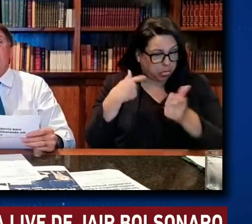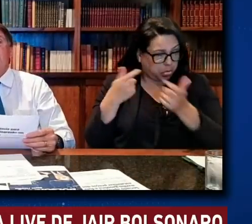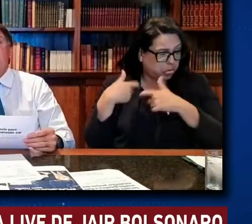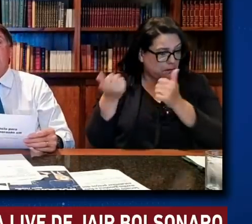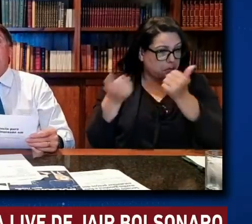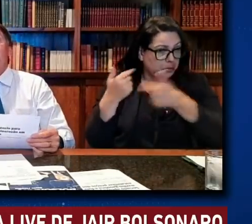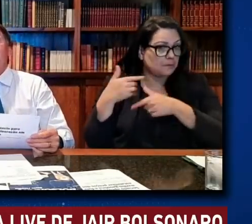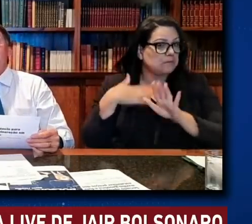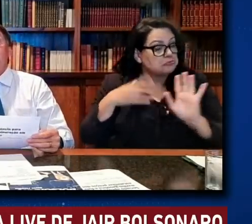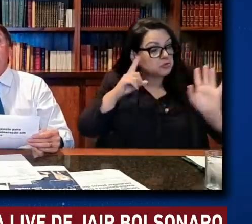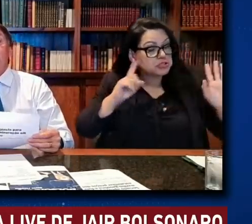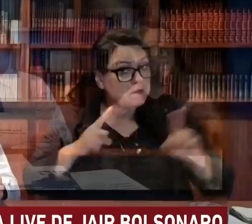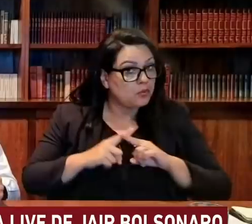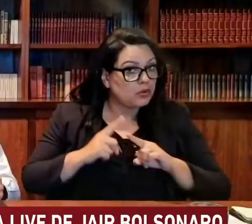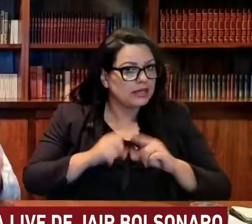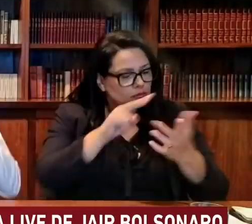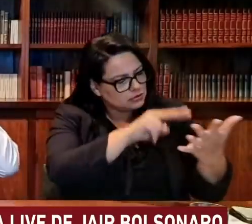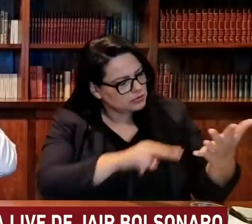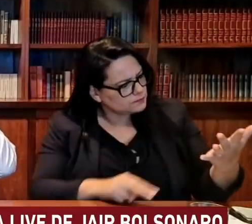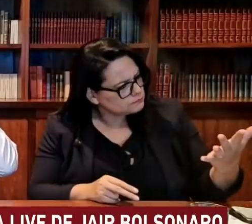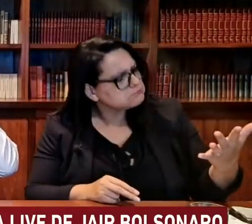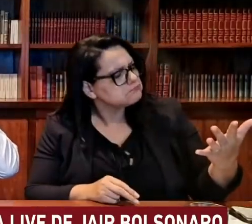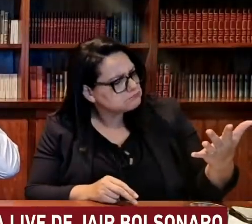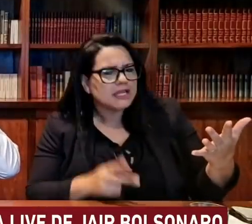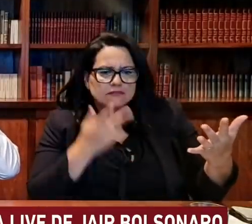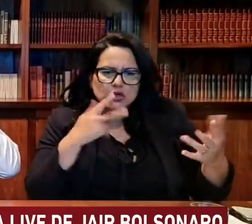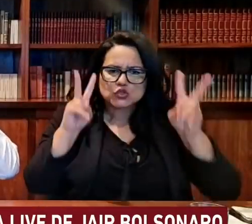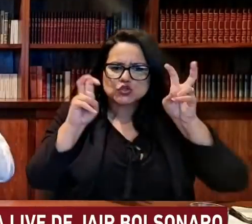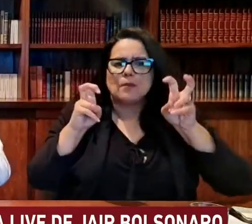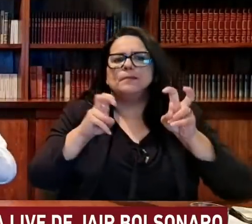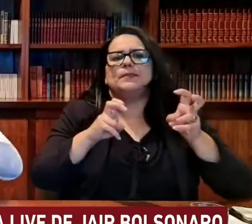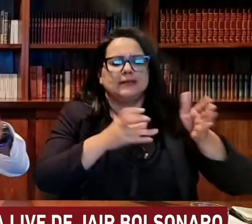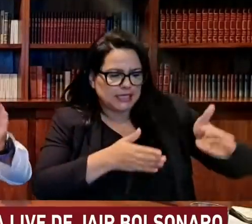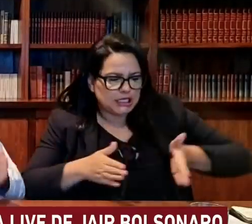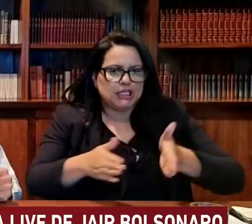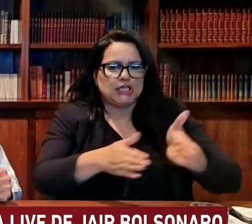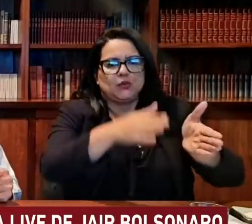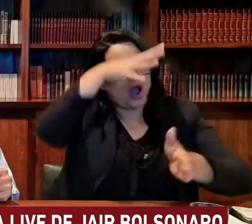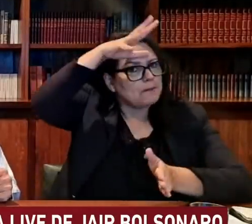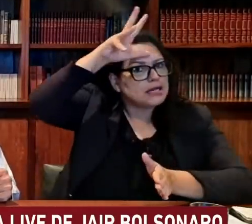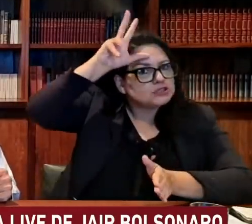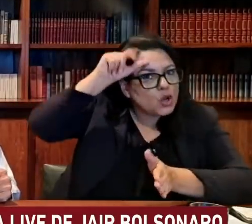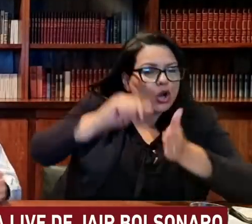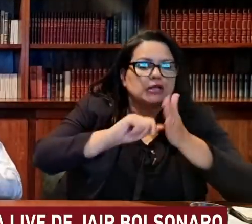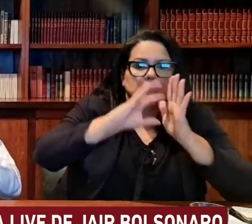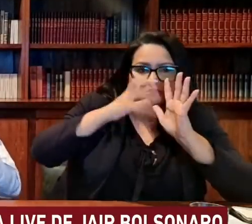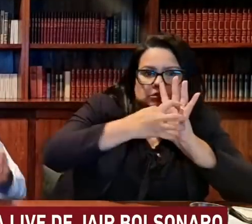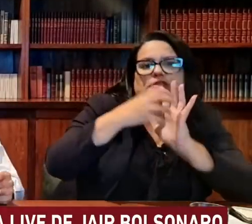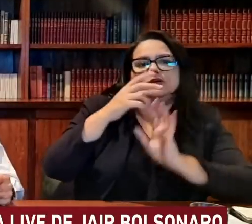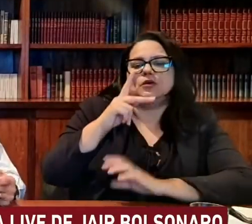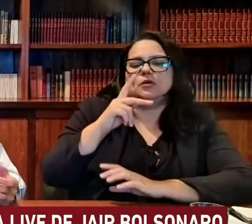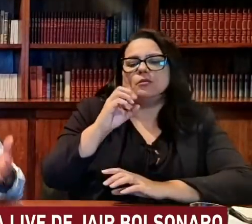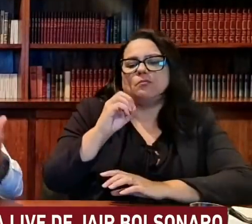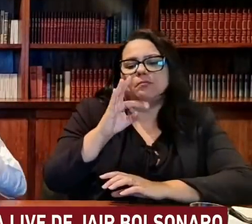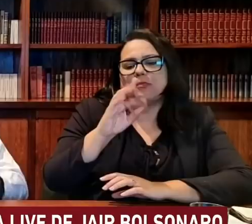naquele momento, falando aí do potássio na foz do Rio Amazonas. E eu sempre falei sobre isso no Congresso, a história é